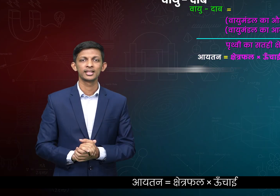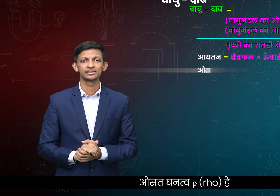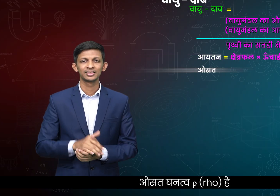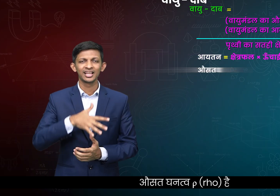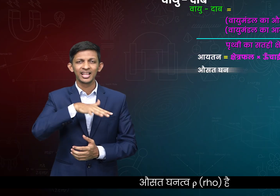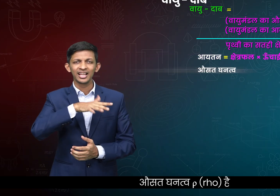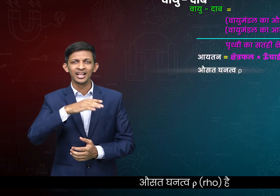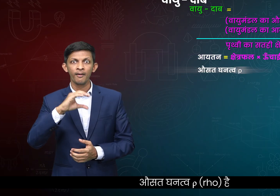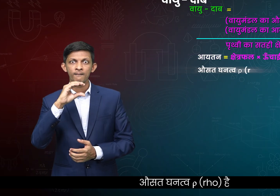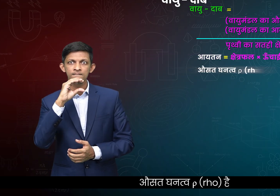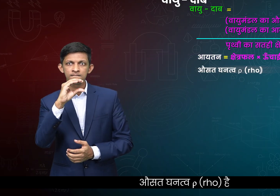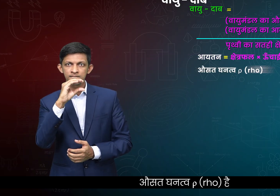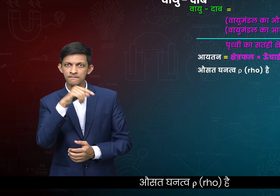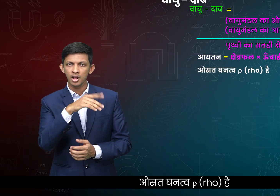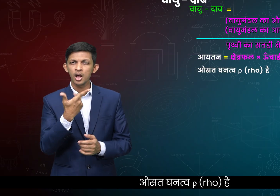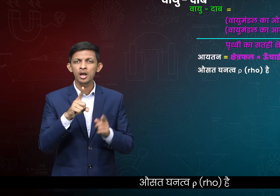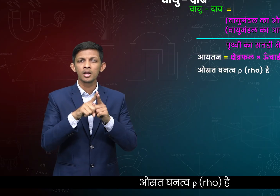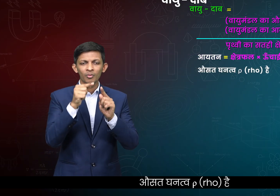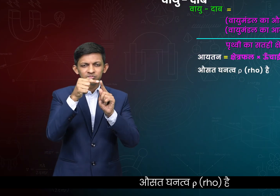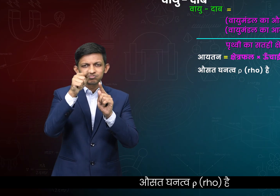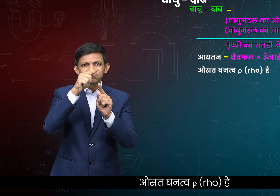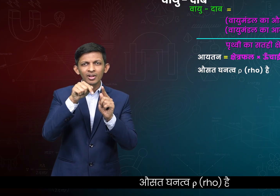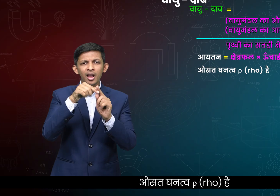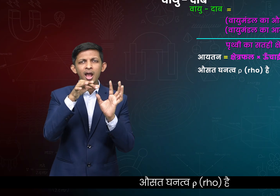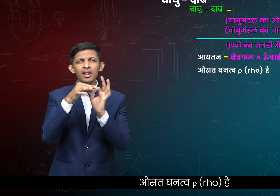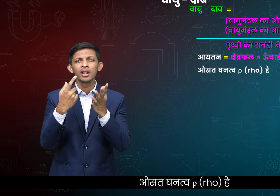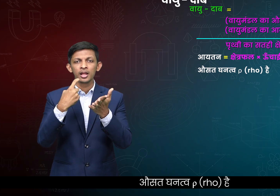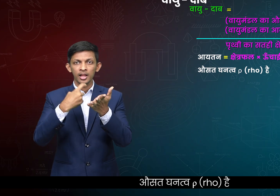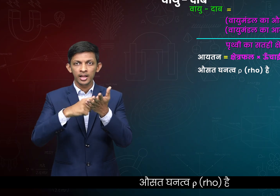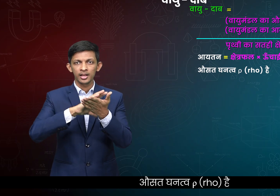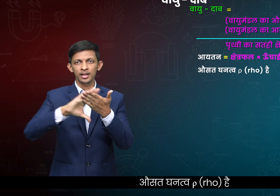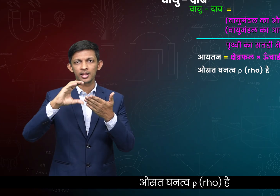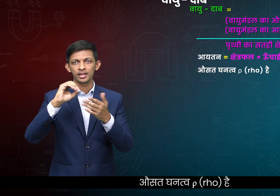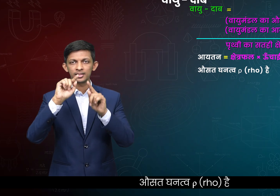ऊंचाई। औसत घनत्व P RHO है।